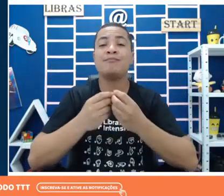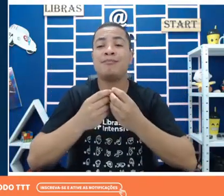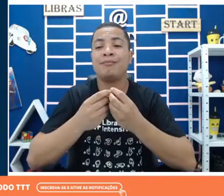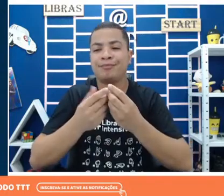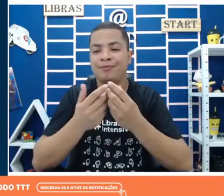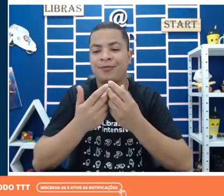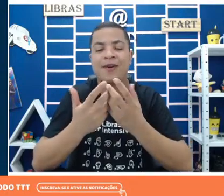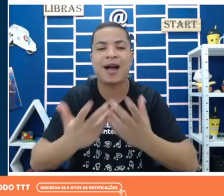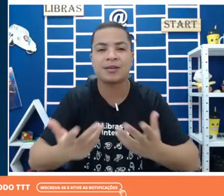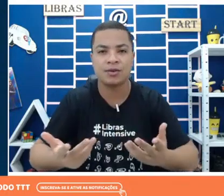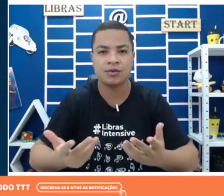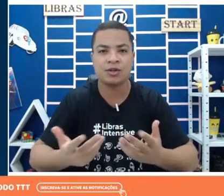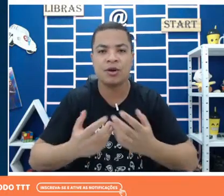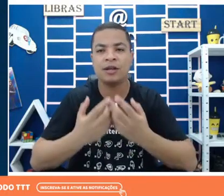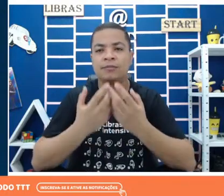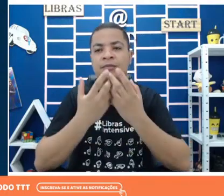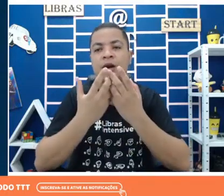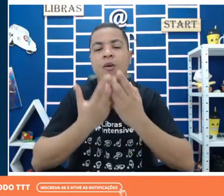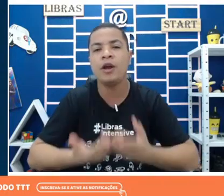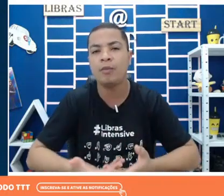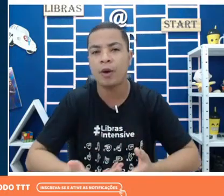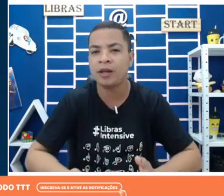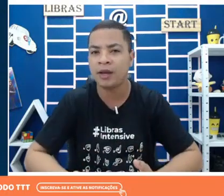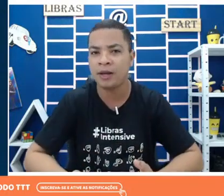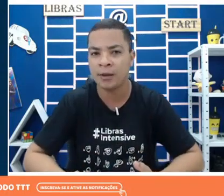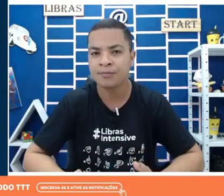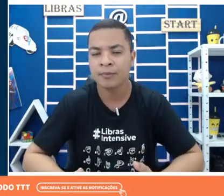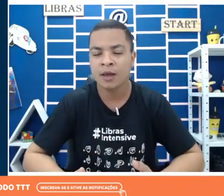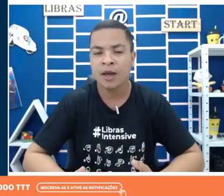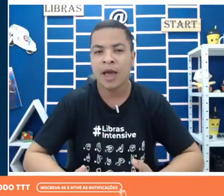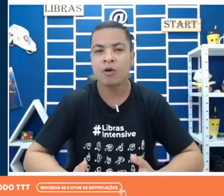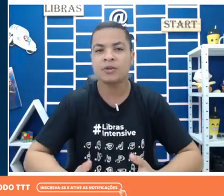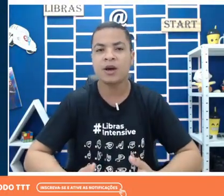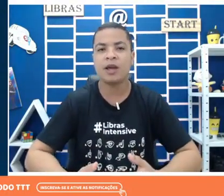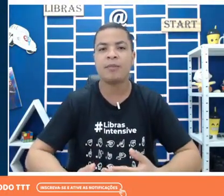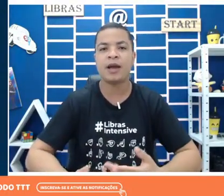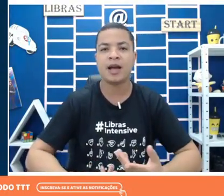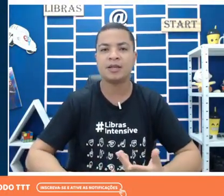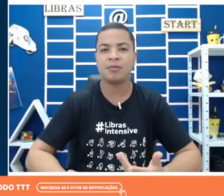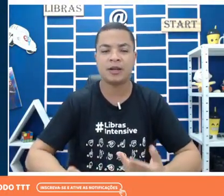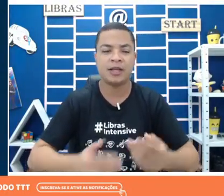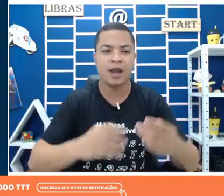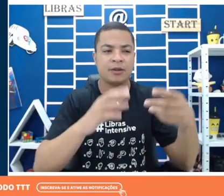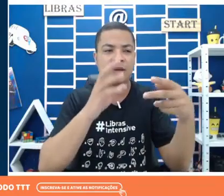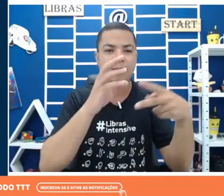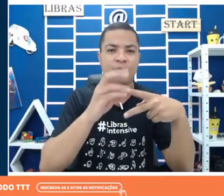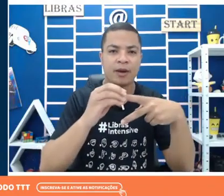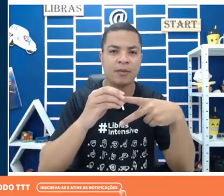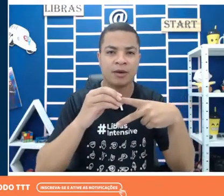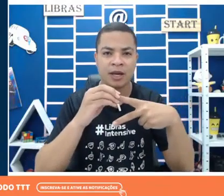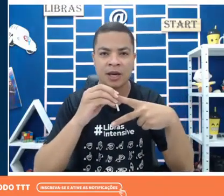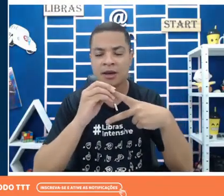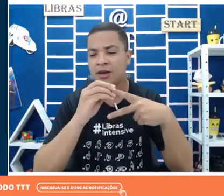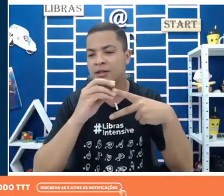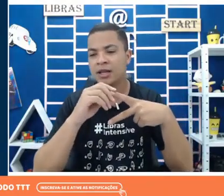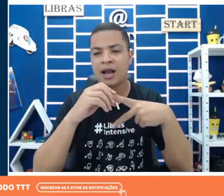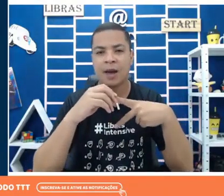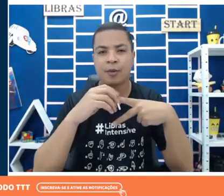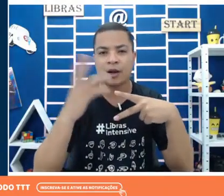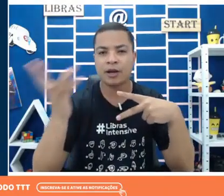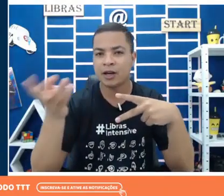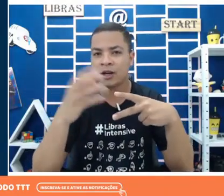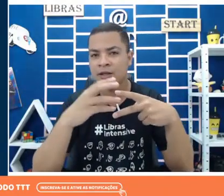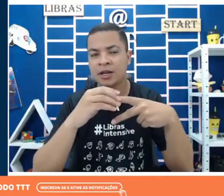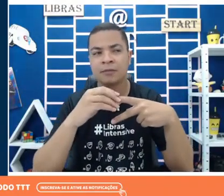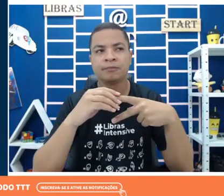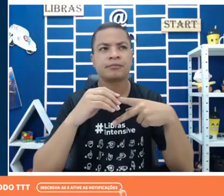torne fácil, se torne tranquilo para alguém entender. É como se alguém pegasse, por exemplo, você pega o primeiro aqui, você dá lá para